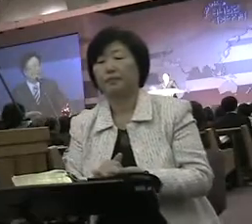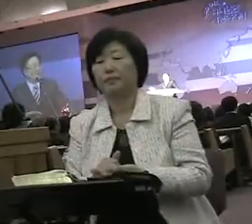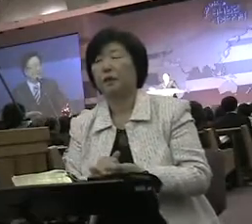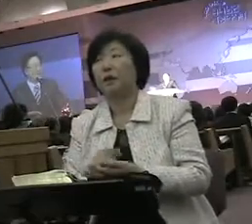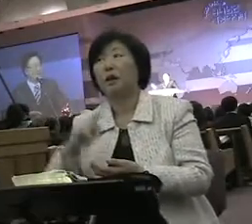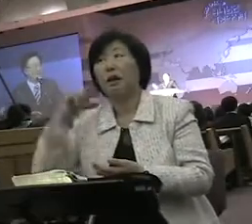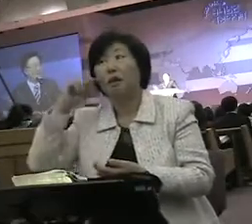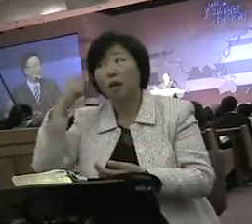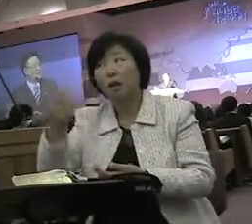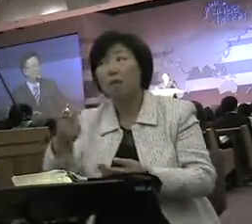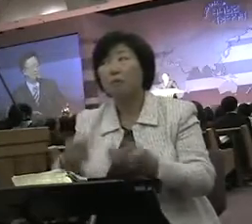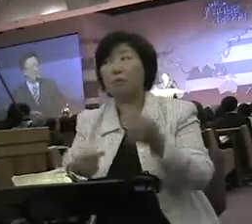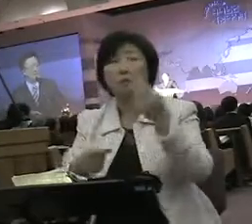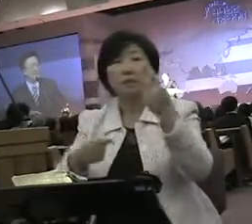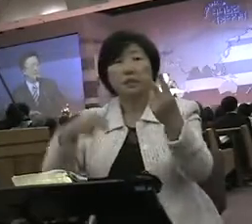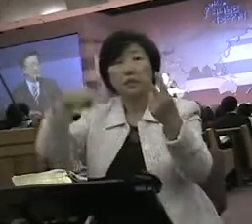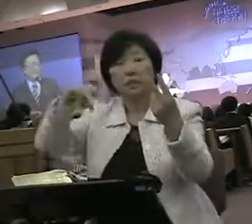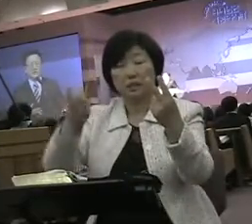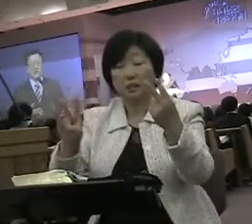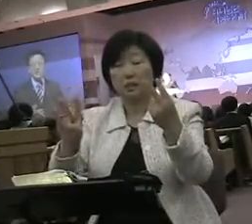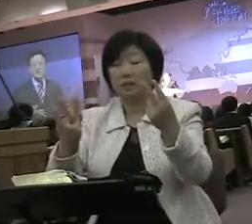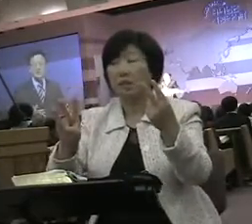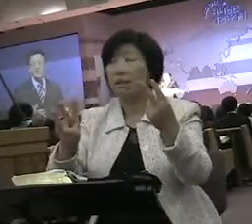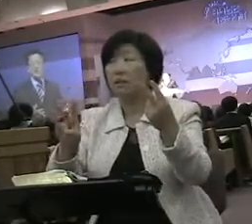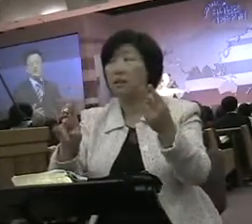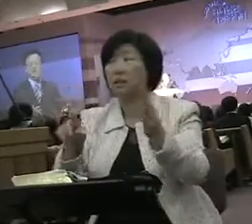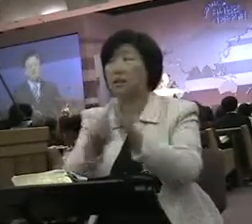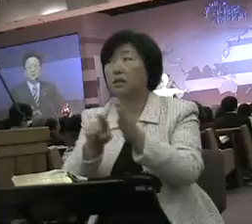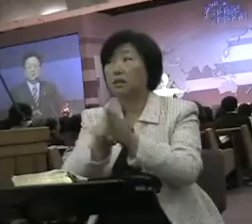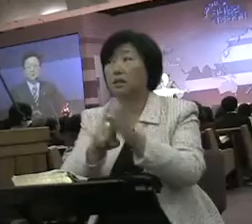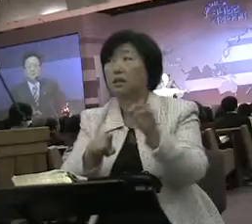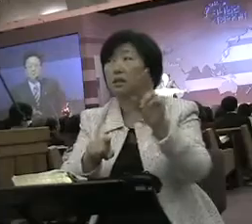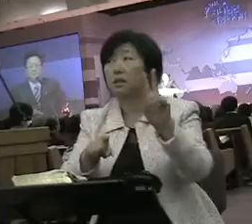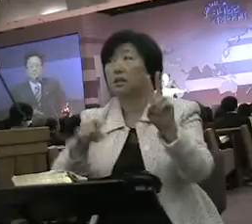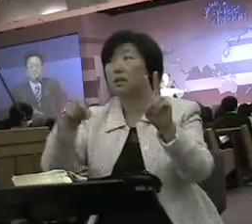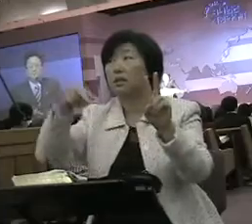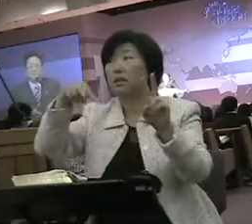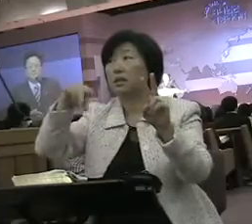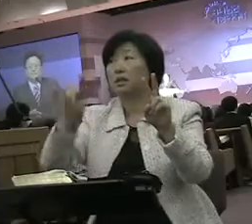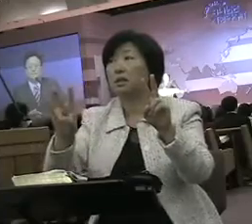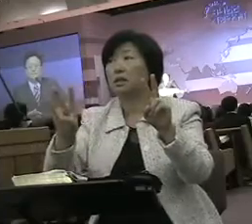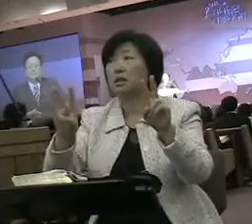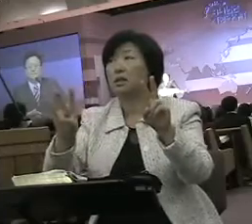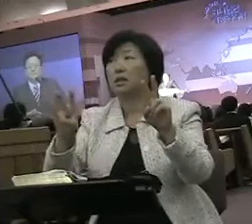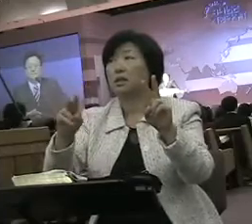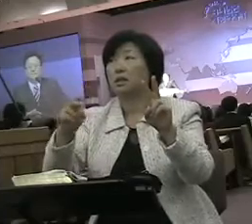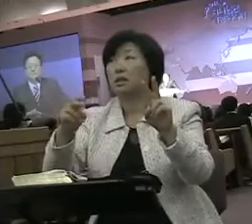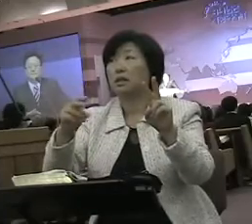그 다음 신앙의 2세대로 흘러가죠. 저는 제가 신앙의 2세대라고 생각을 합니다.